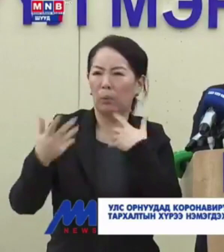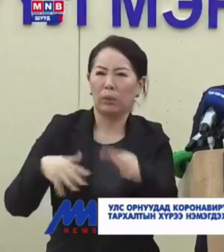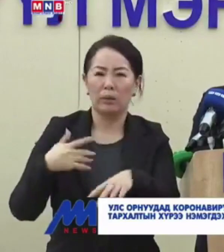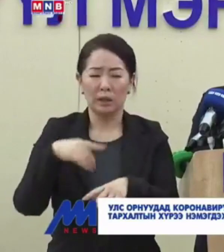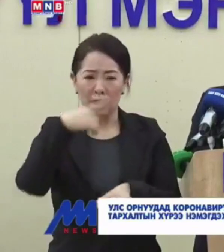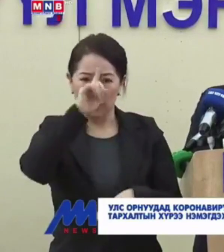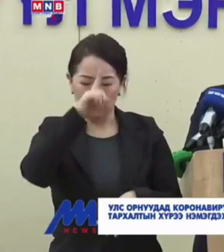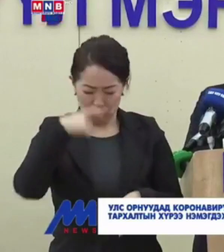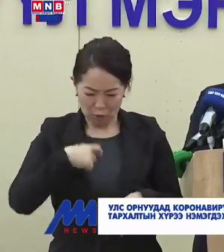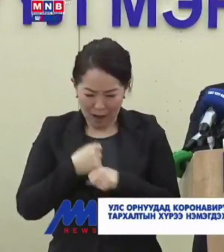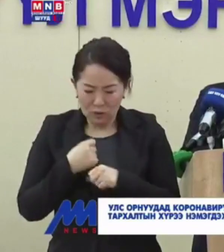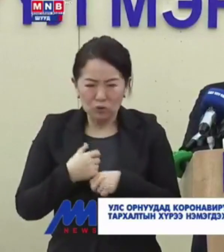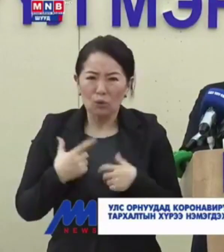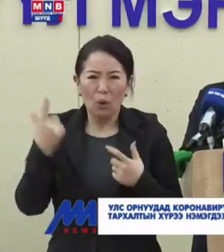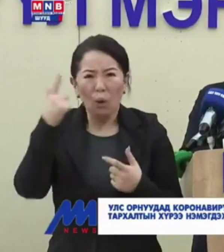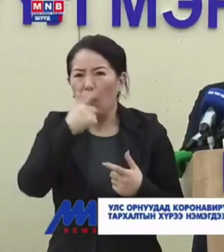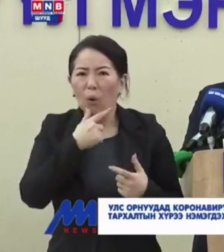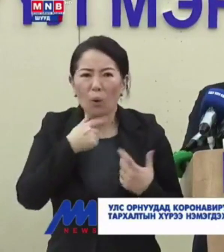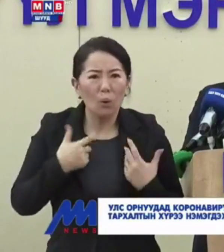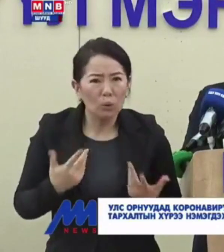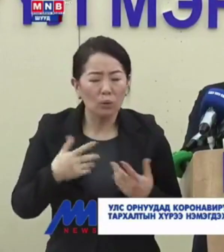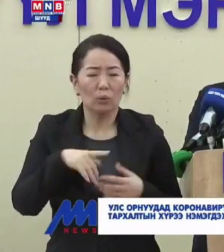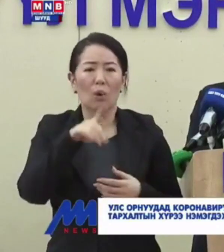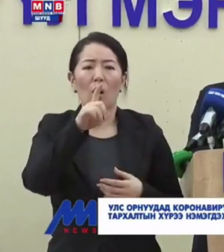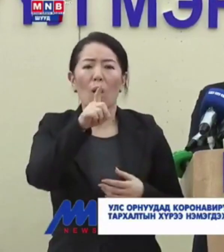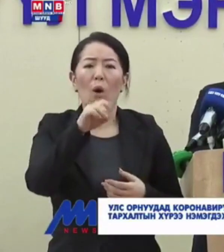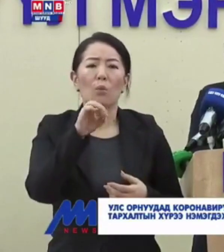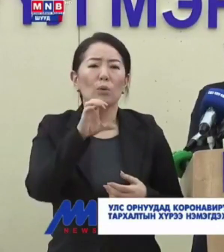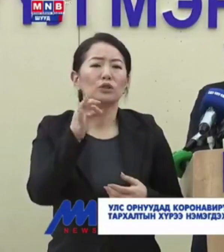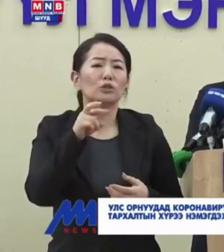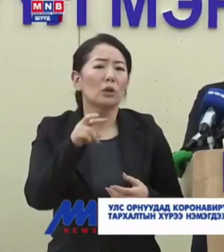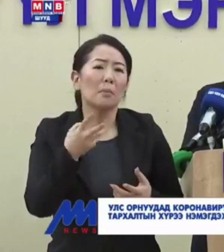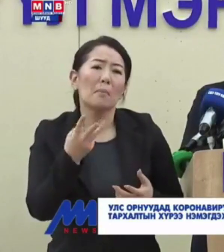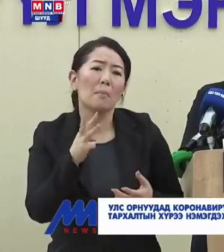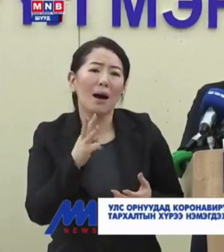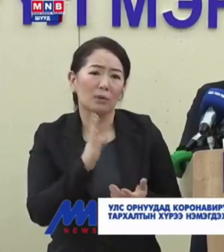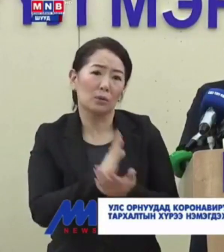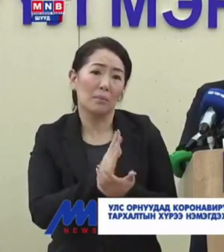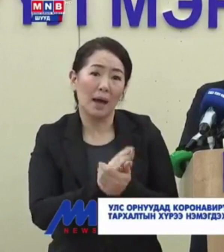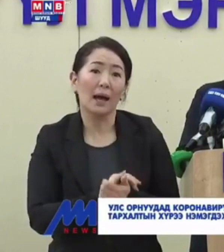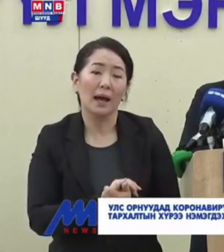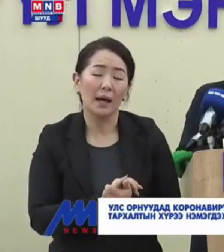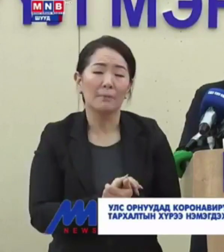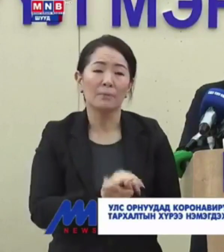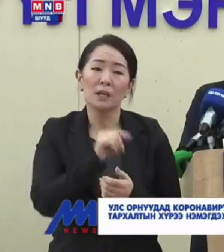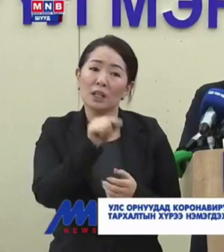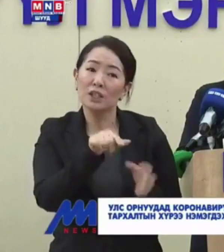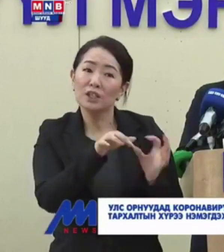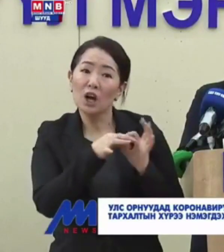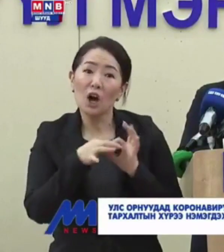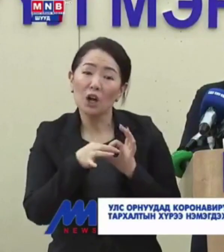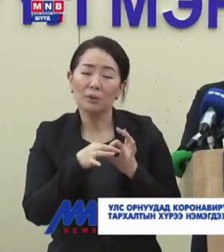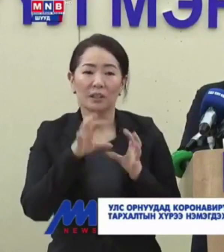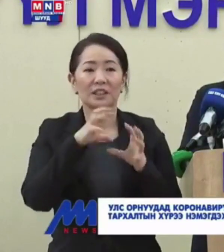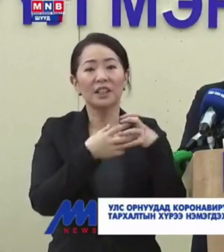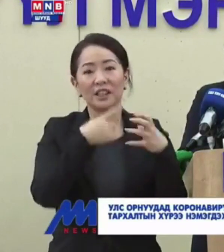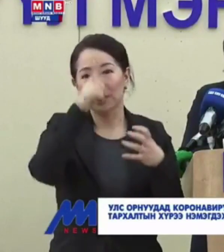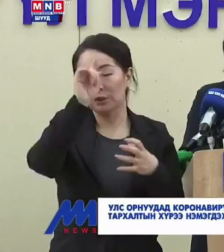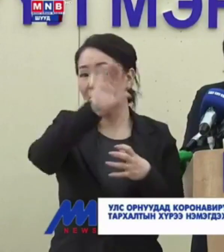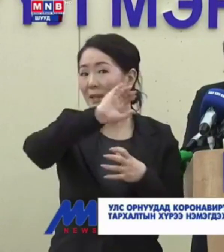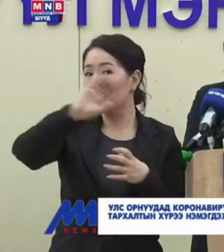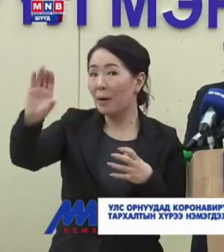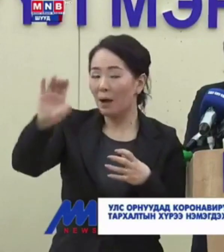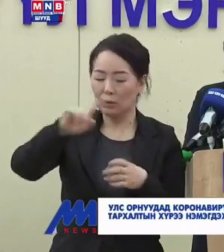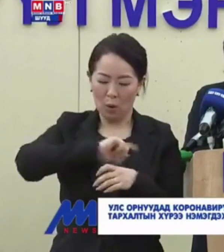мэндийн ажилчид хөлцөхгүй байх хоолсд үүсэх нөхцөл хүргэж болзошгүй байна. За үүнтэй холбоотойгоор дэлхийн эрүүл мэндийн